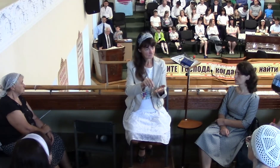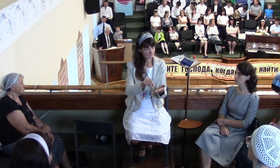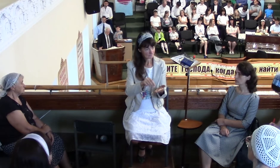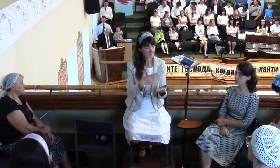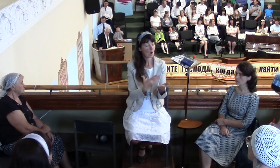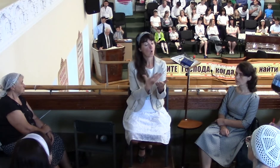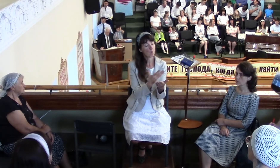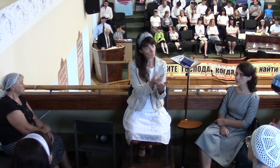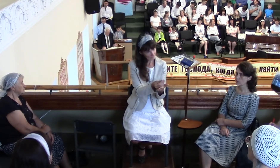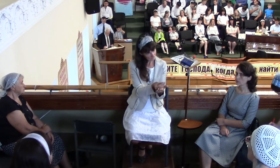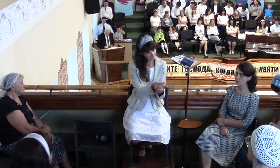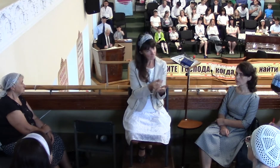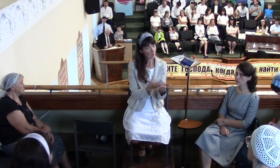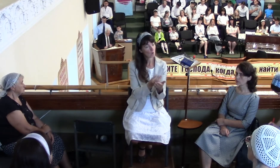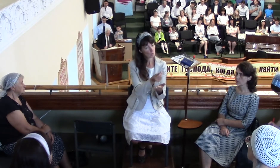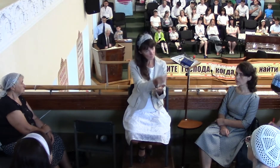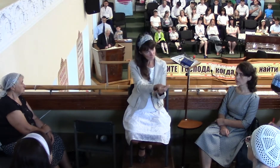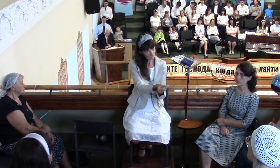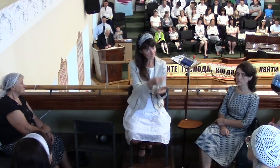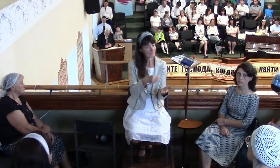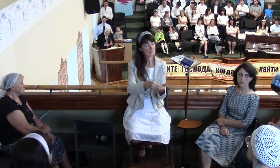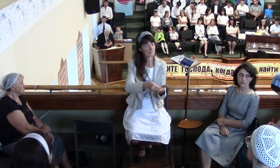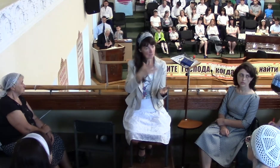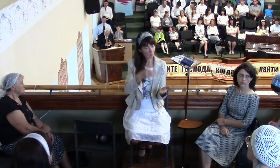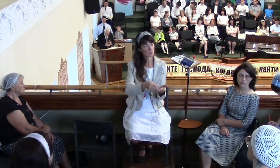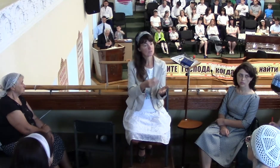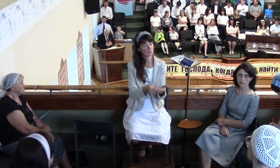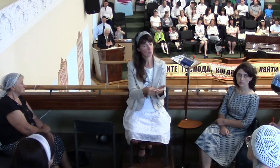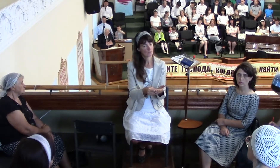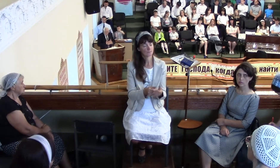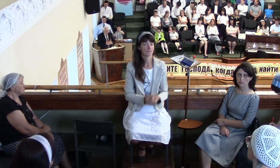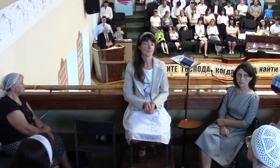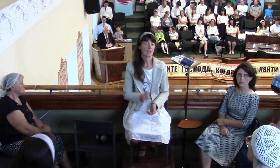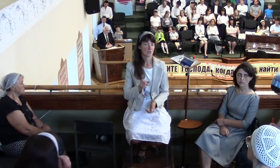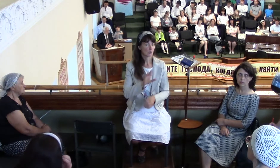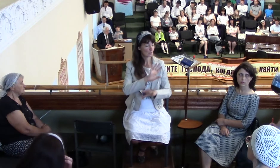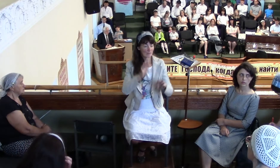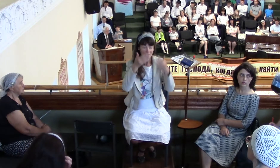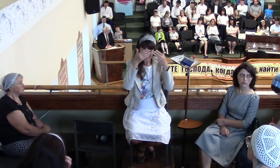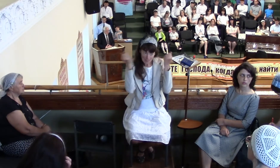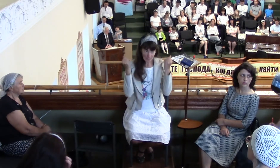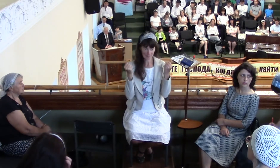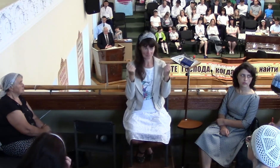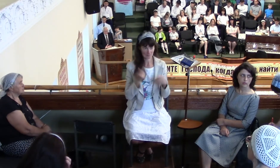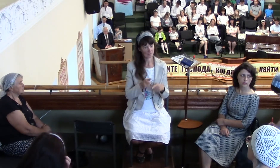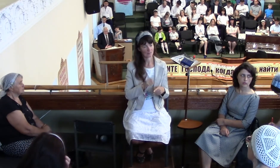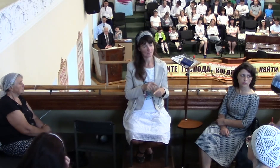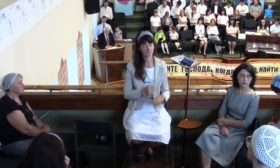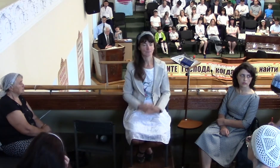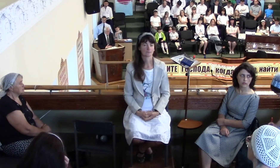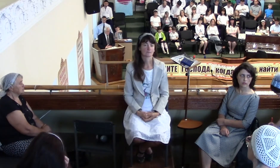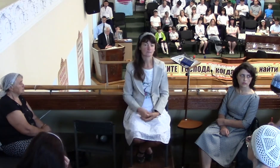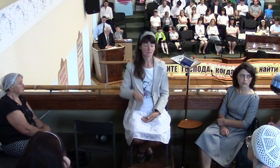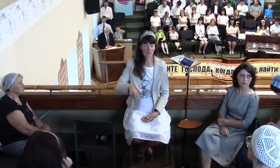Поэтому мы возвещаем. Друзья дорогие, Второе послание Коринфянам, 5 глава, 3 стих, апостол